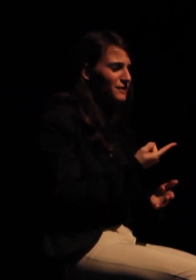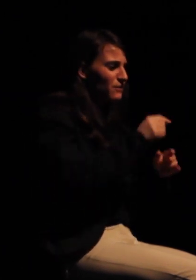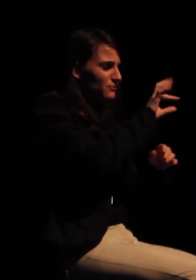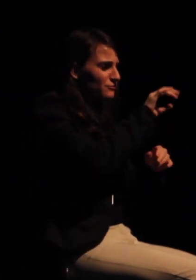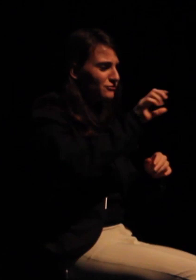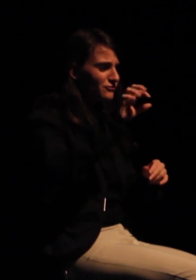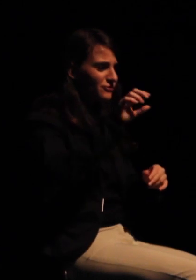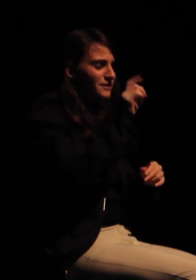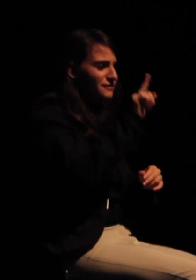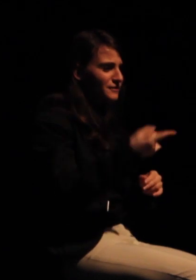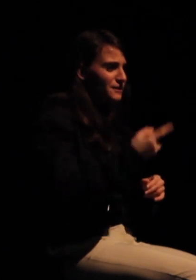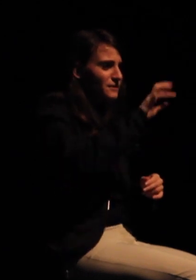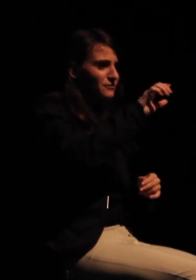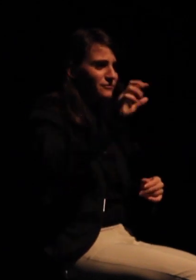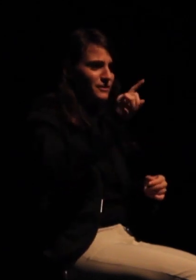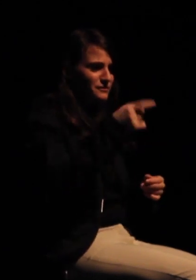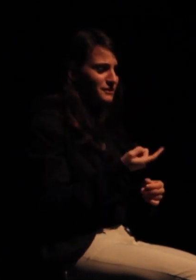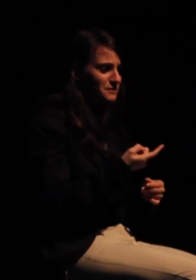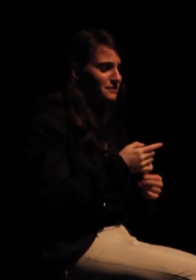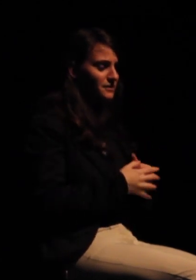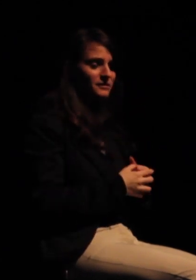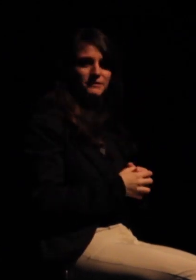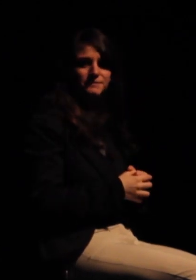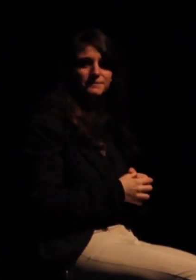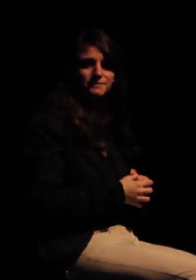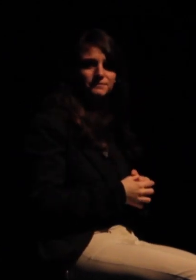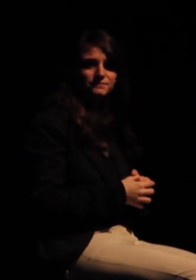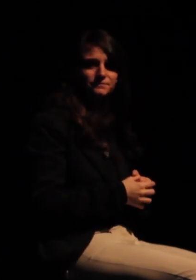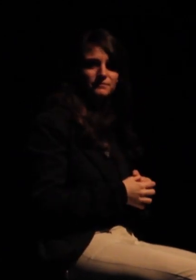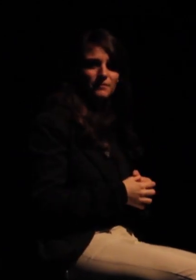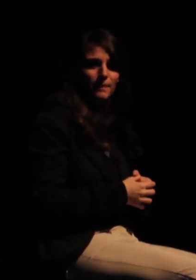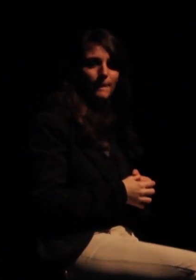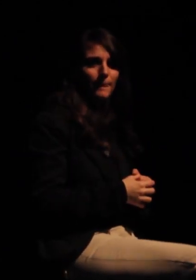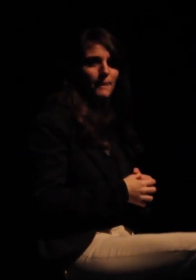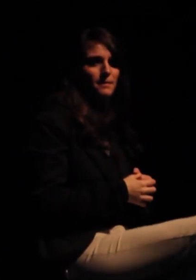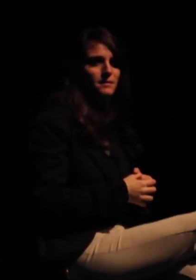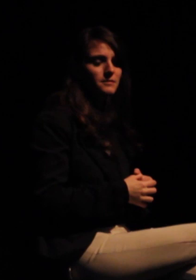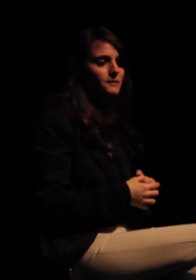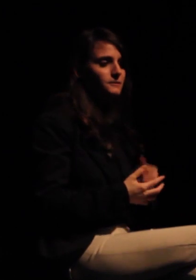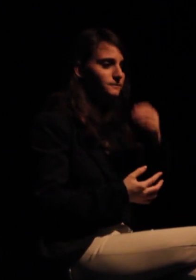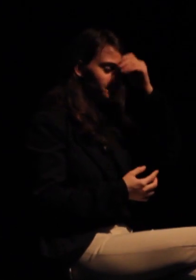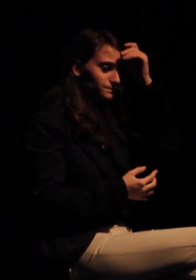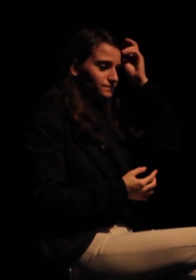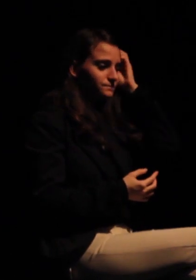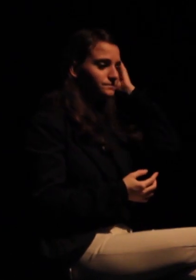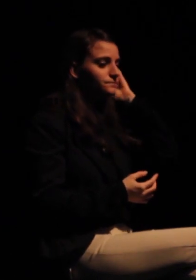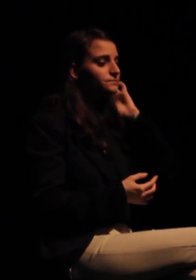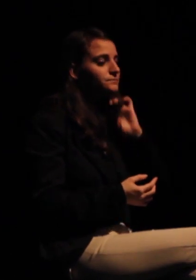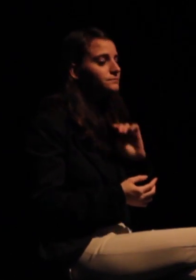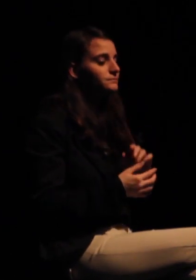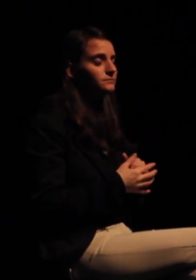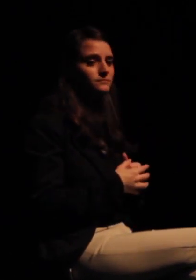nos diálogos eu uso a vírgula para dar um tempo, um silêncio, uma respiração, uma coisa assim, e até